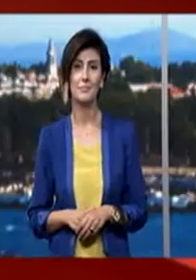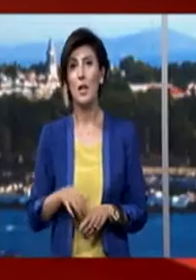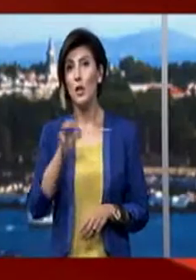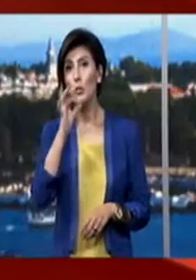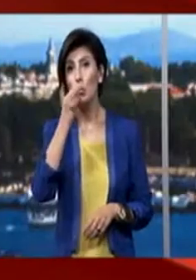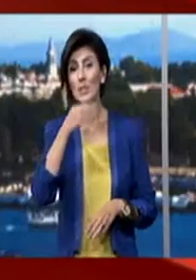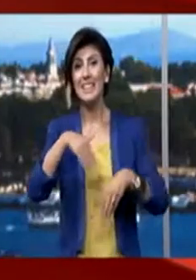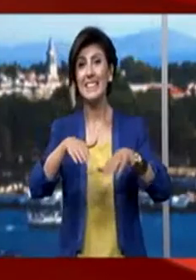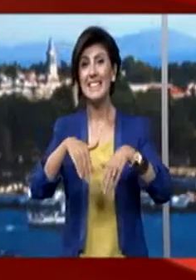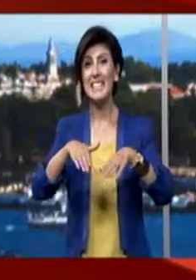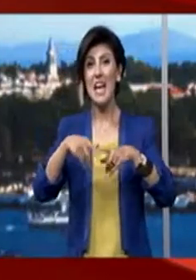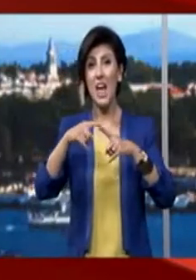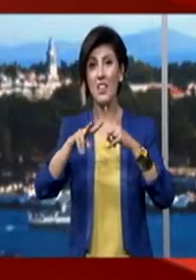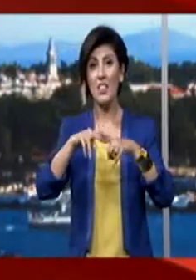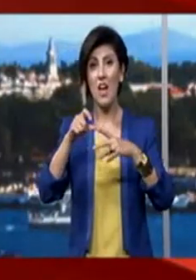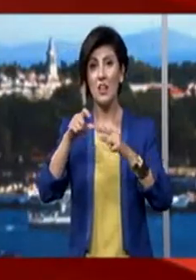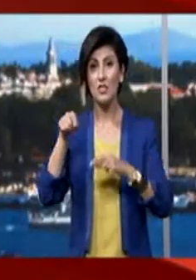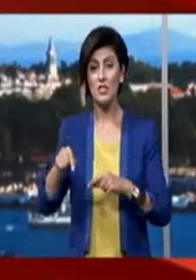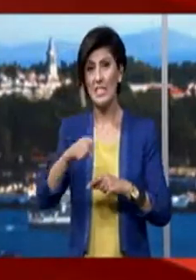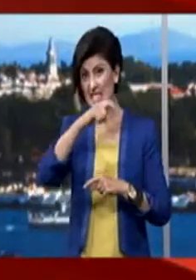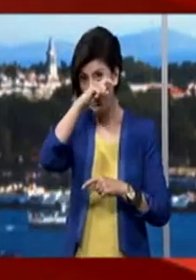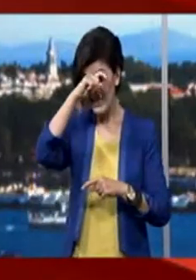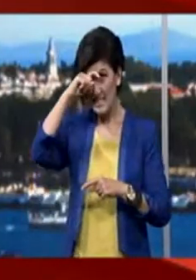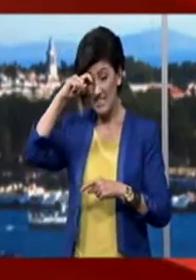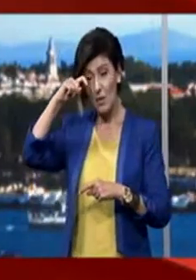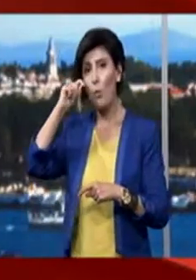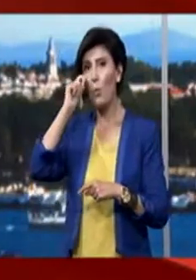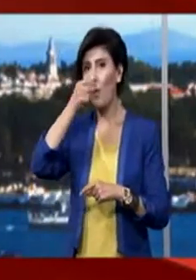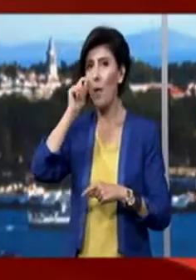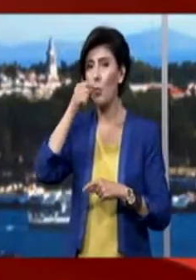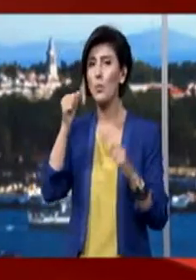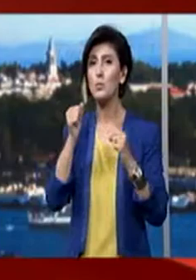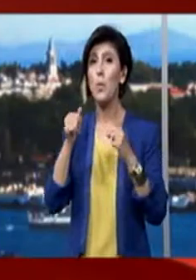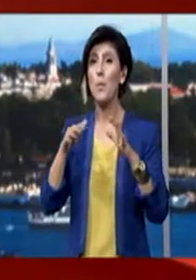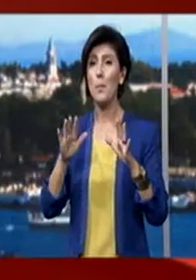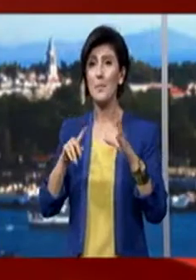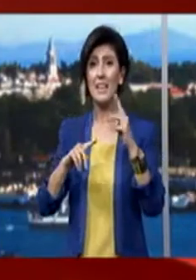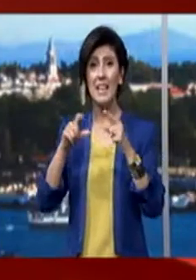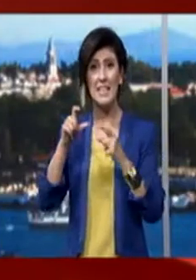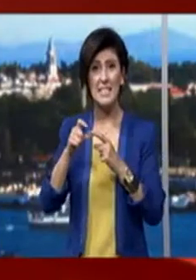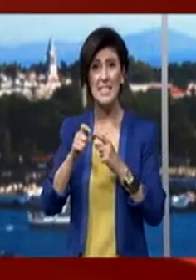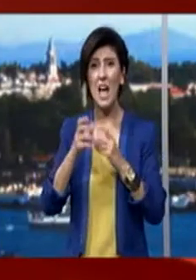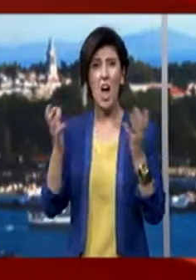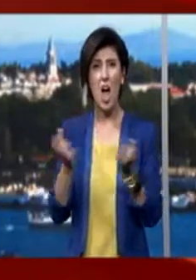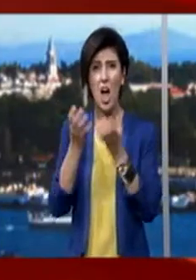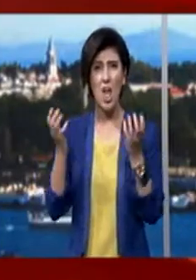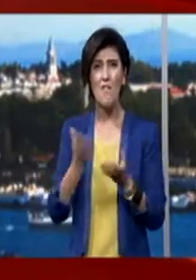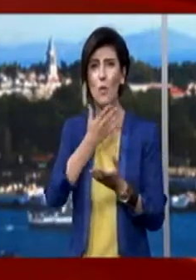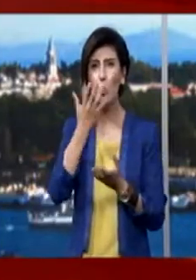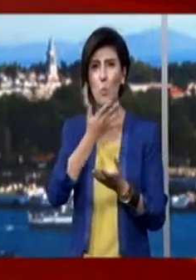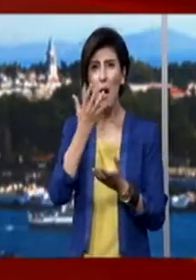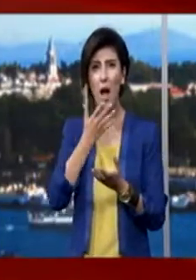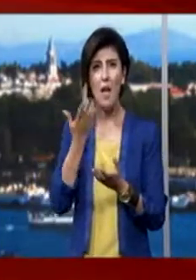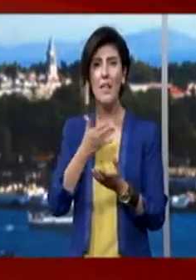Gümüşhane ızgara taşı ısındığı zaman kolay kolay soğumuyor. His, alev, duman etimiz üzerine kesinlikle